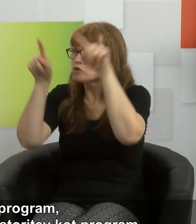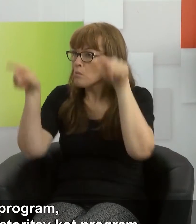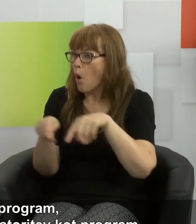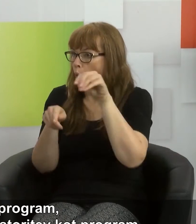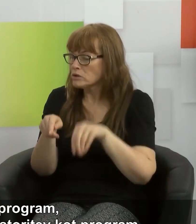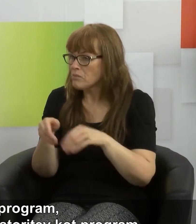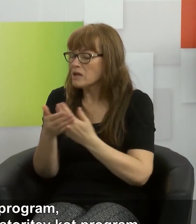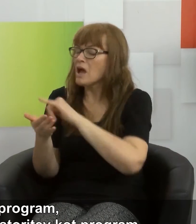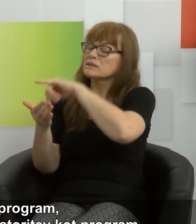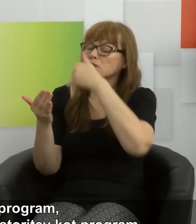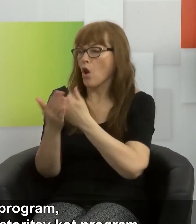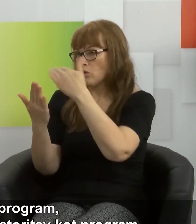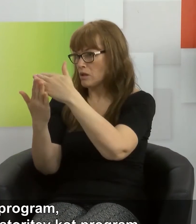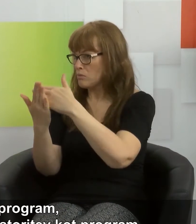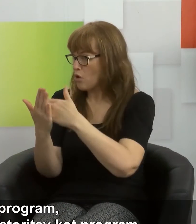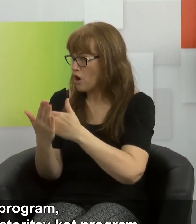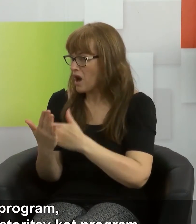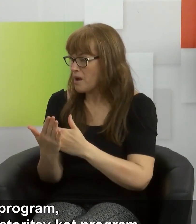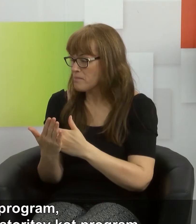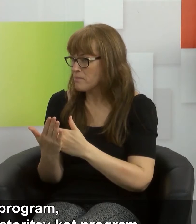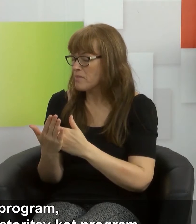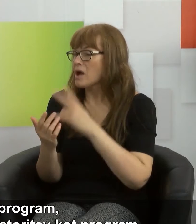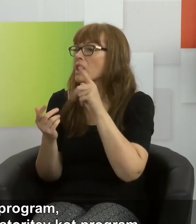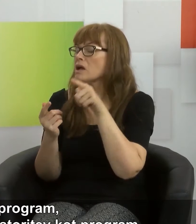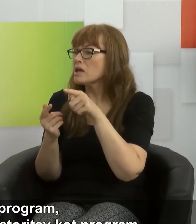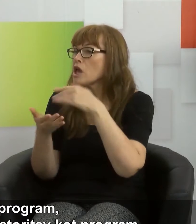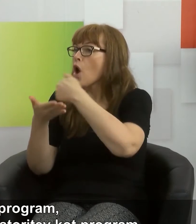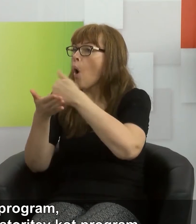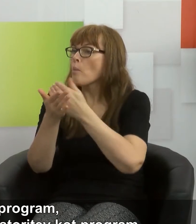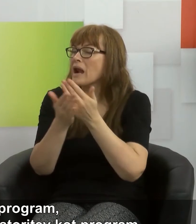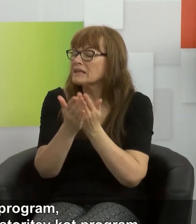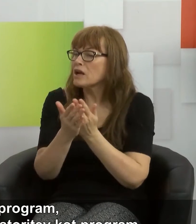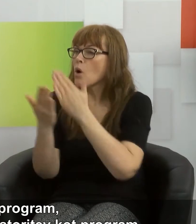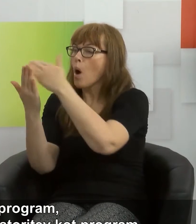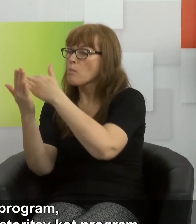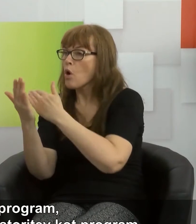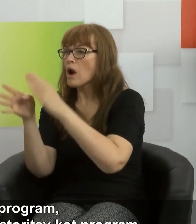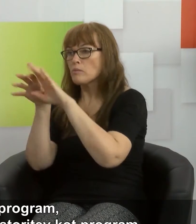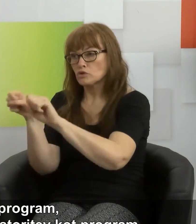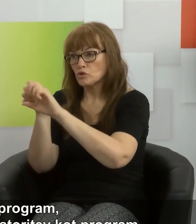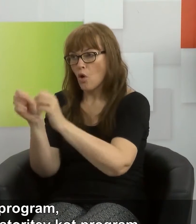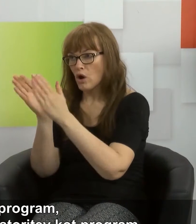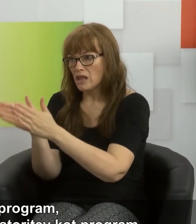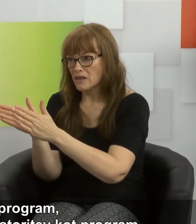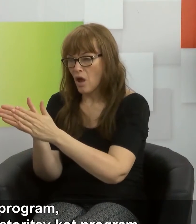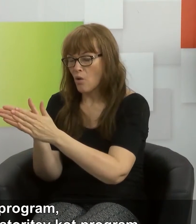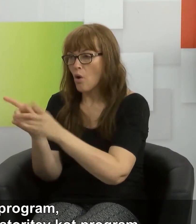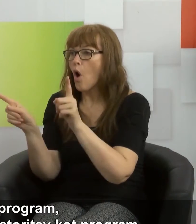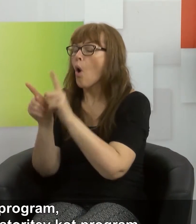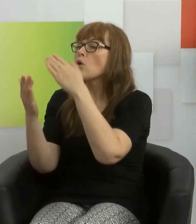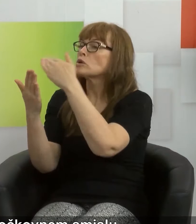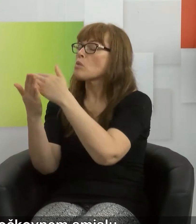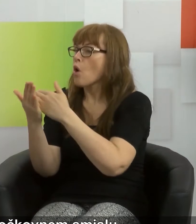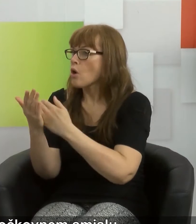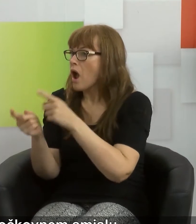za celoten program, ki opredeljuje program storitev kot